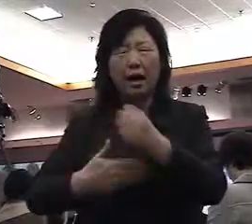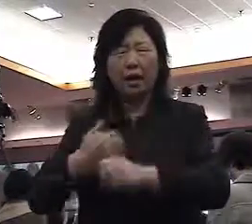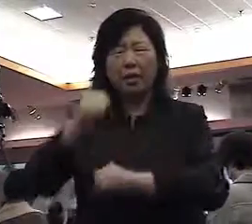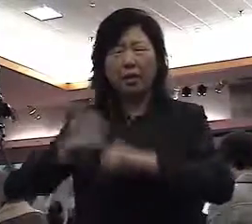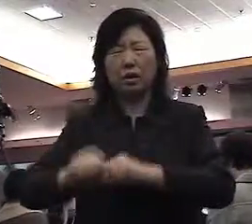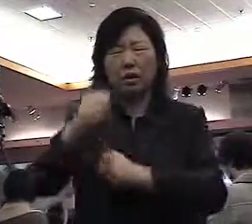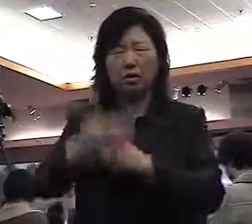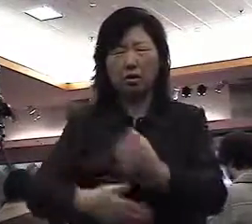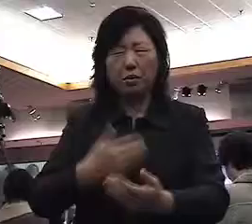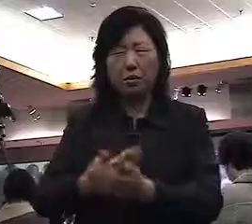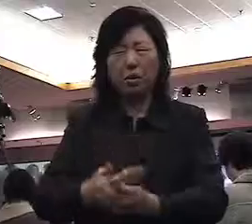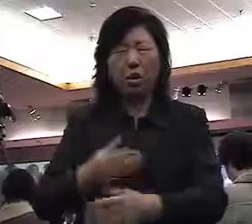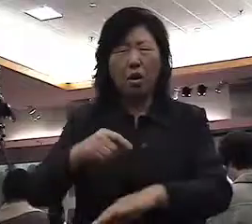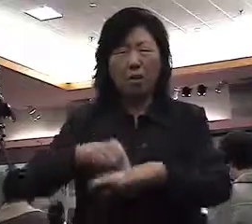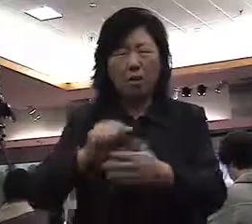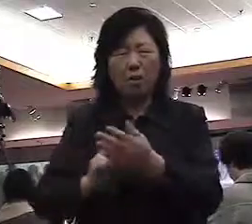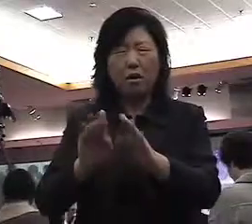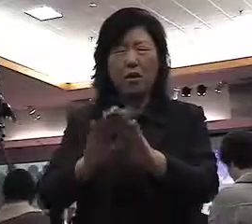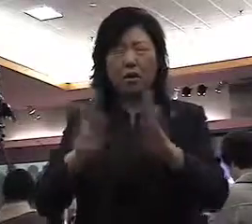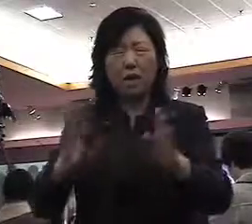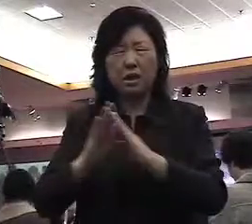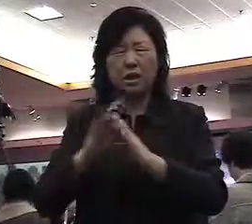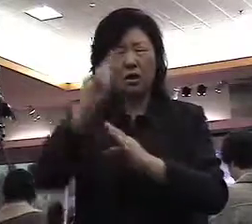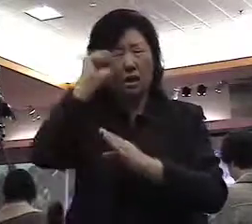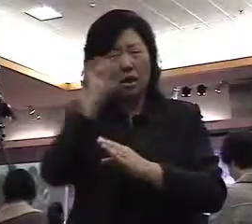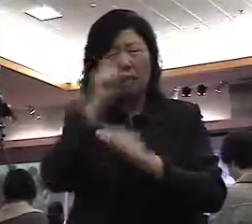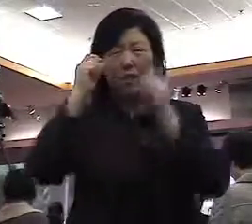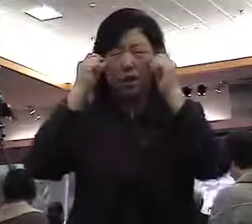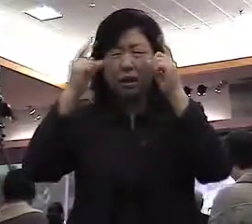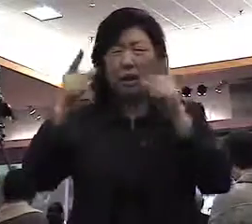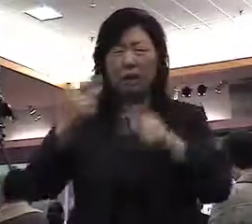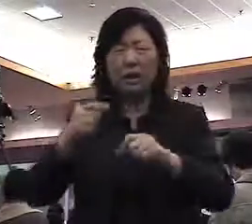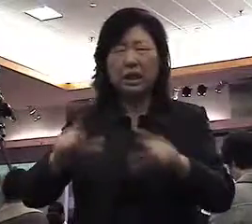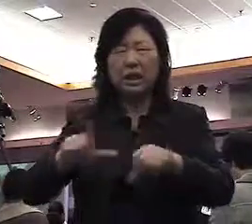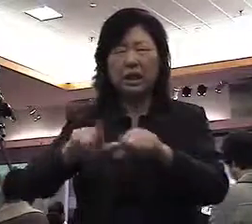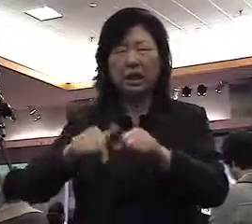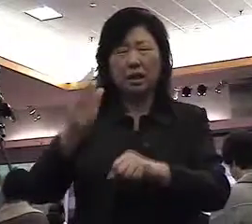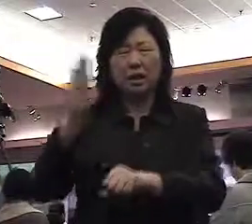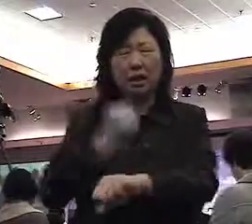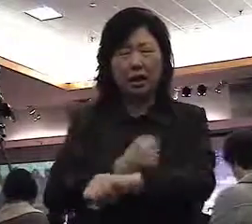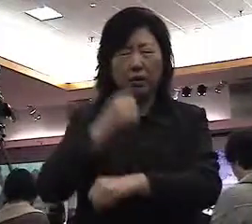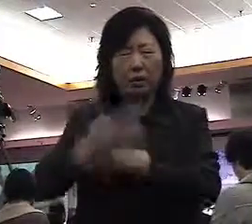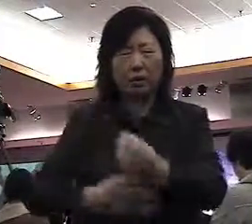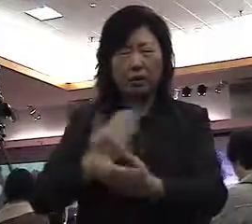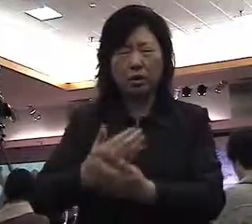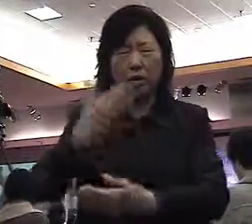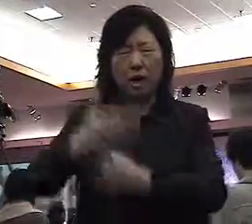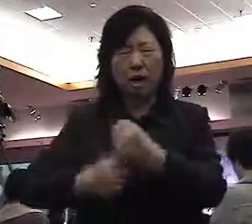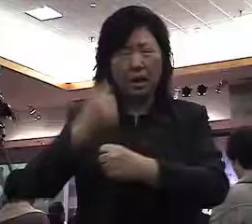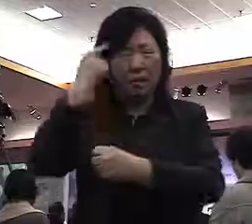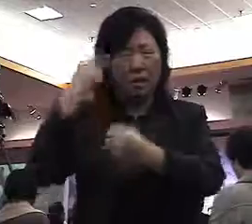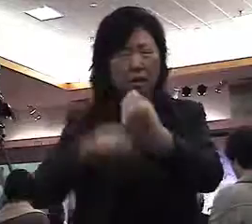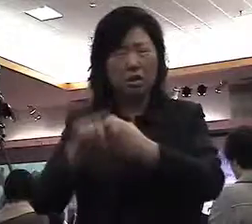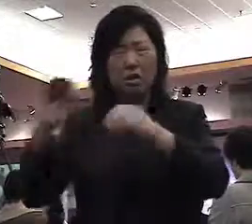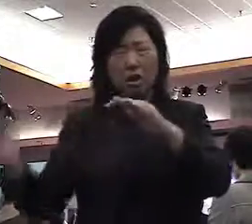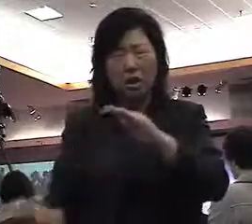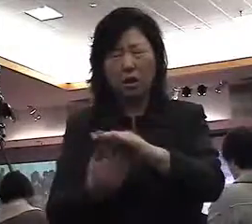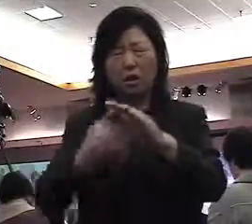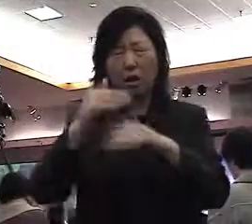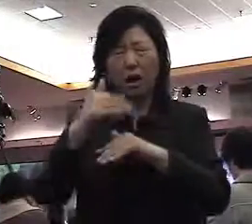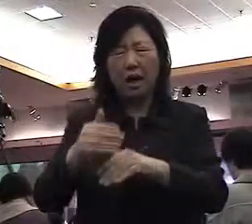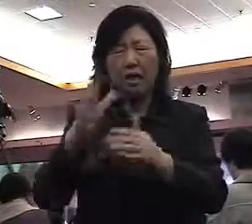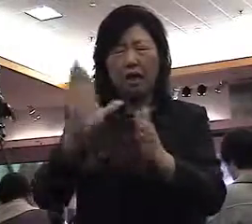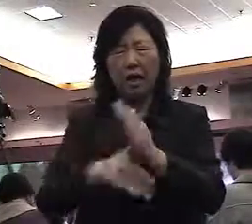것이옵소서. 주님 오시어서 악한 세력들을 끊어주시옵소서. 주님의 교회와 주님의 백성들 서로 설 수